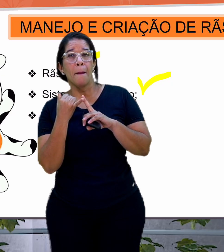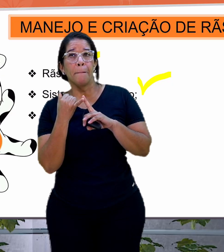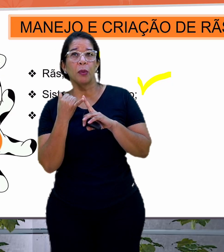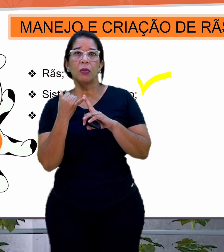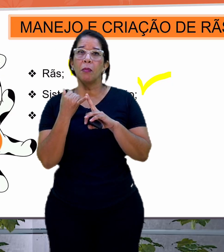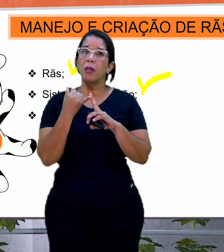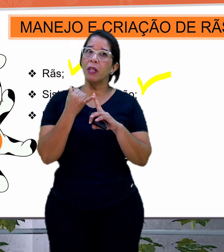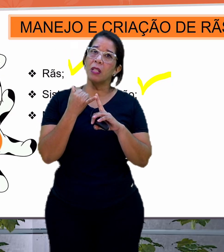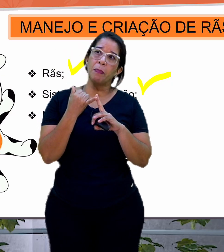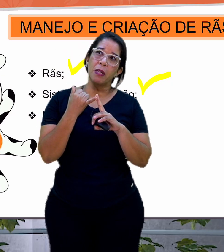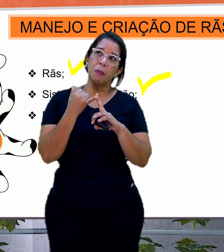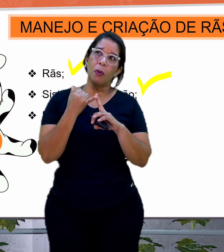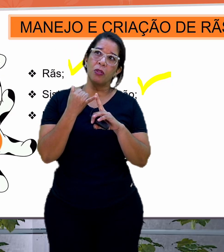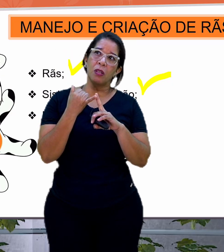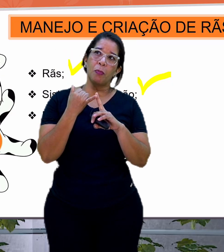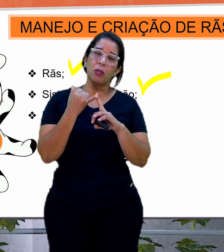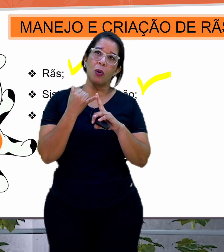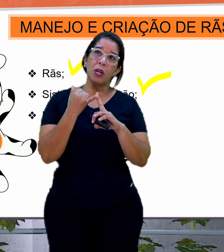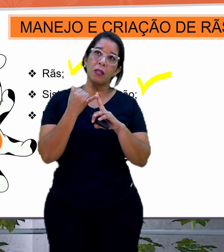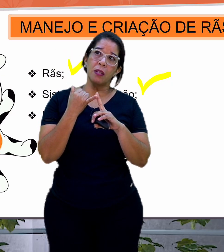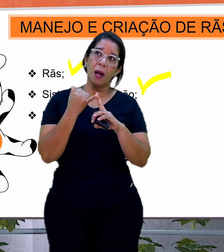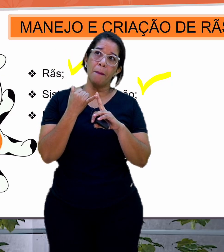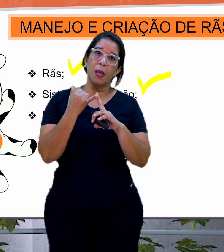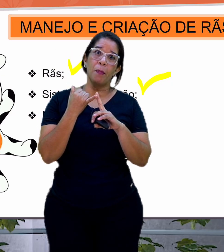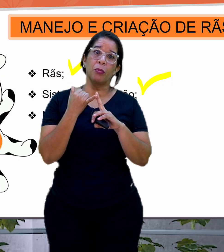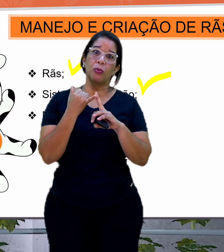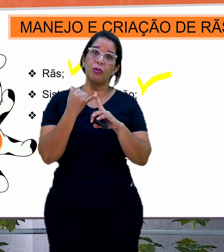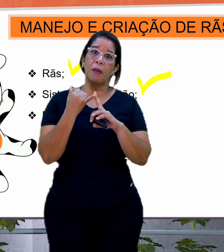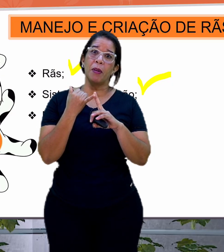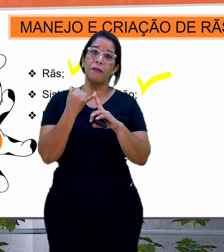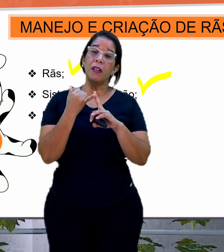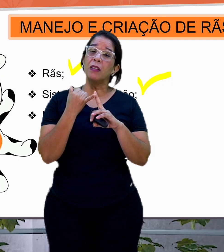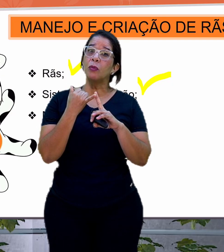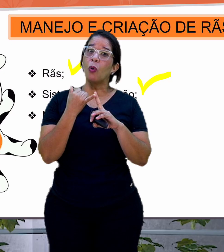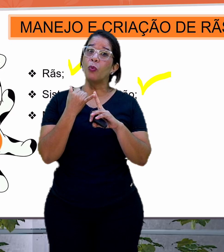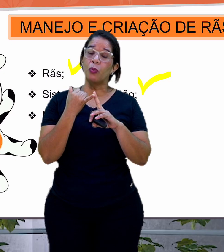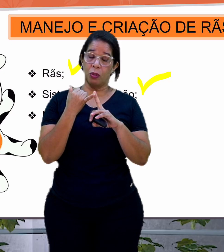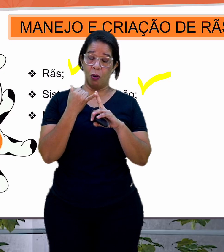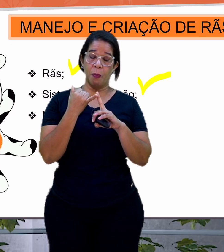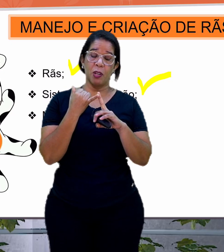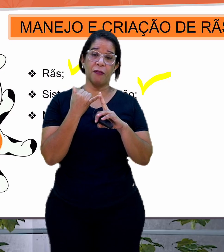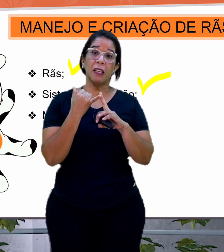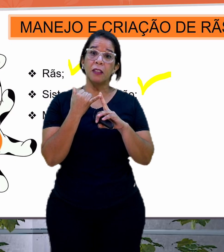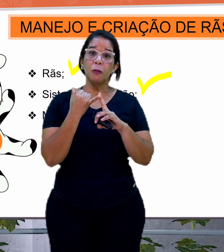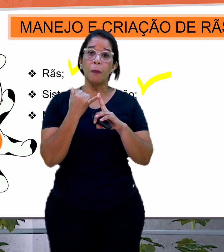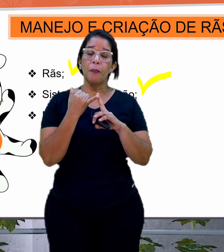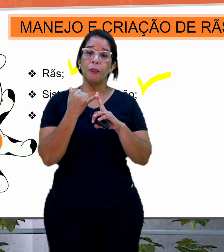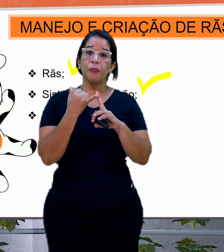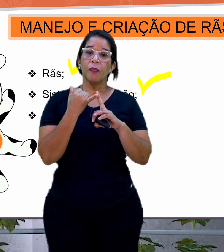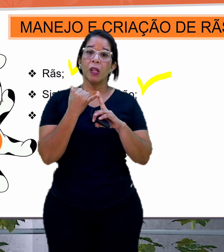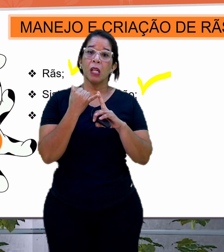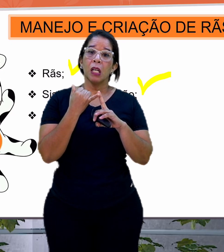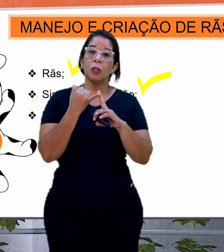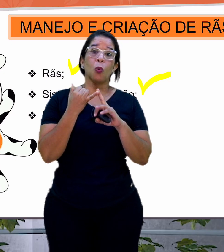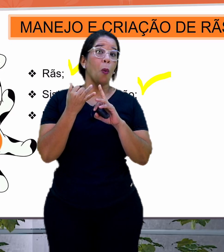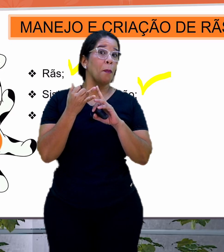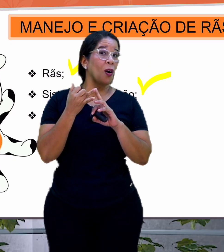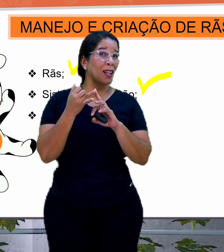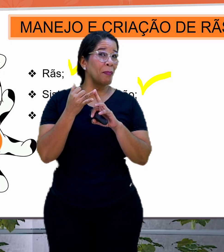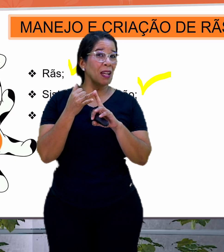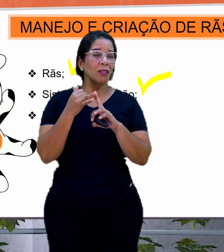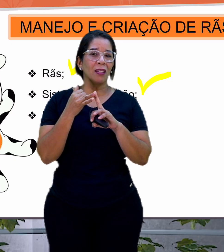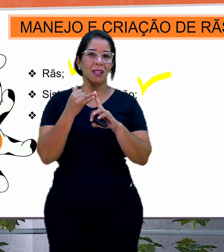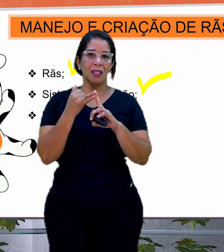espaço, para o tamanho que essa espécie possa alcançar, reprodutivamente falando ou nutricionalmente falando,